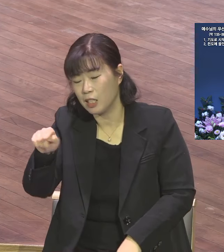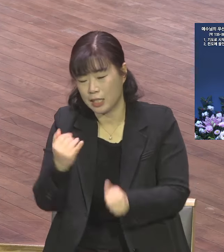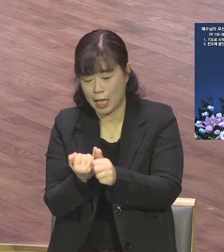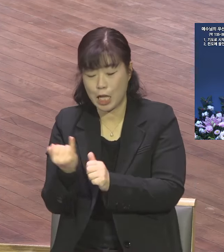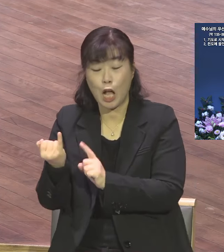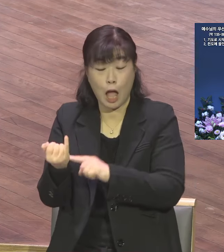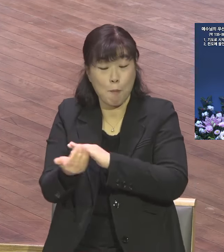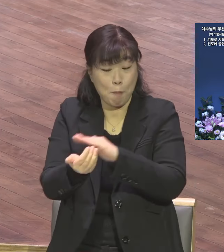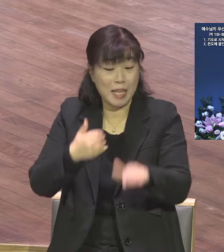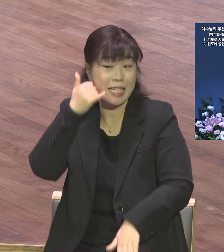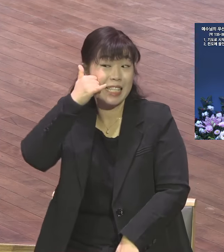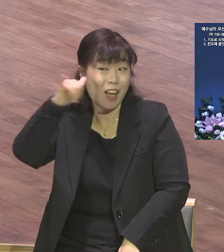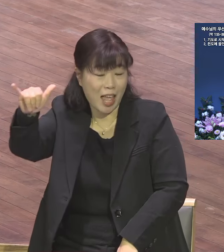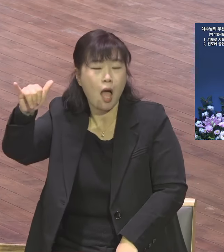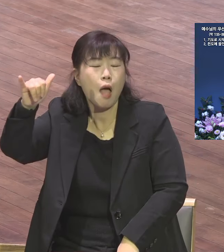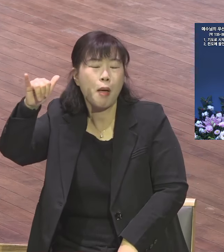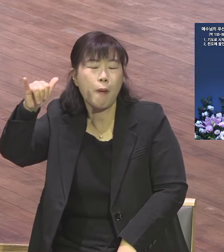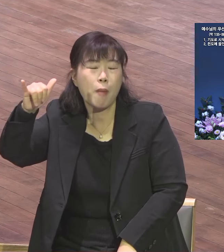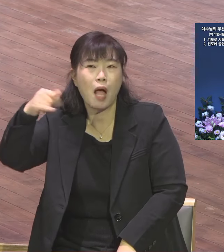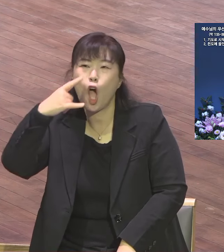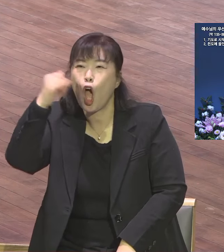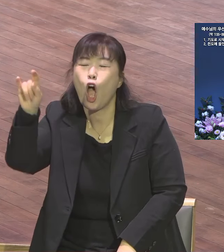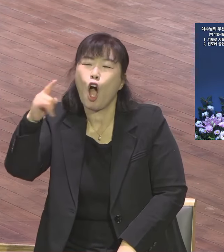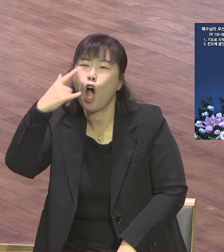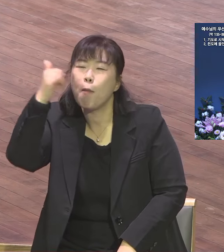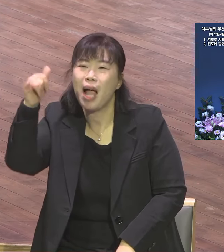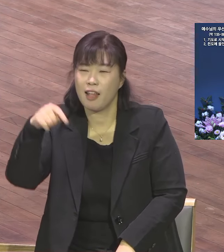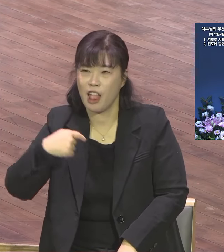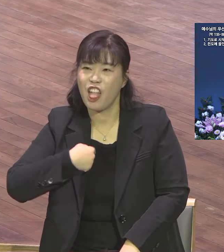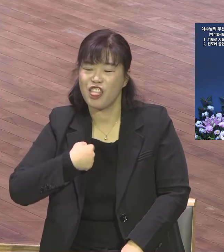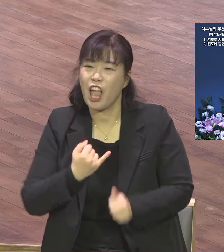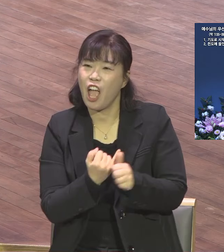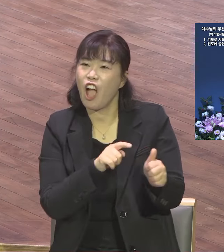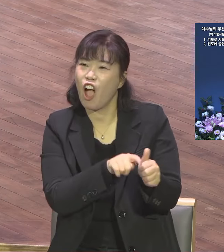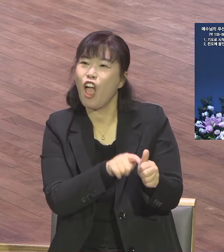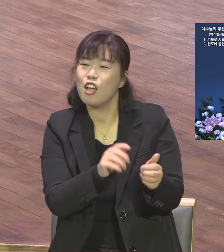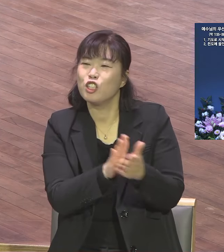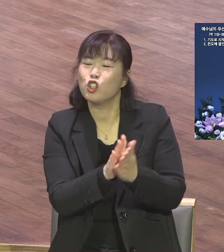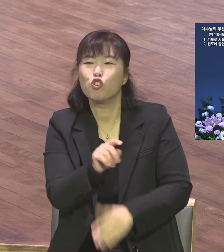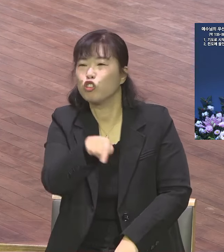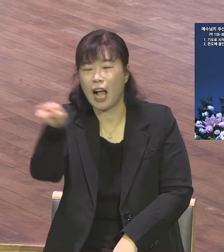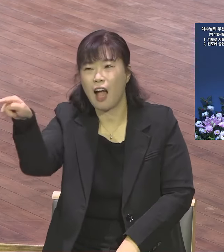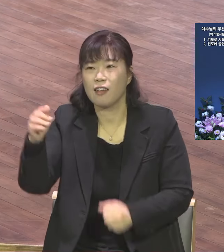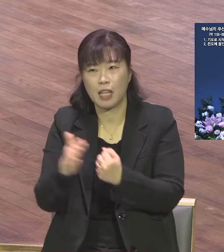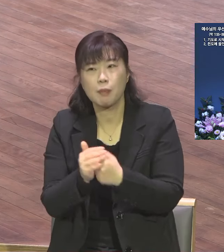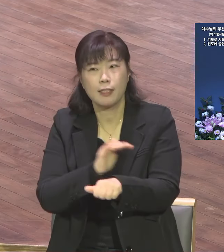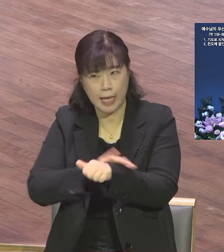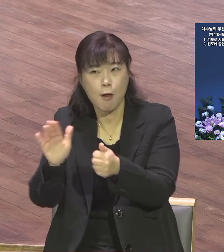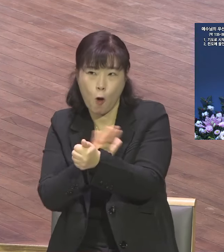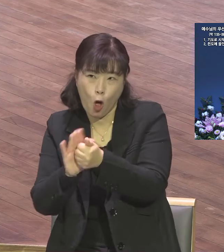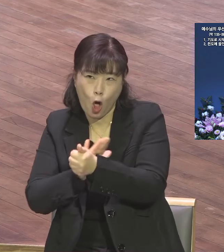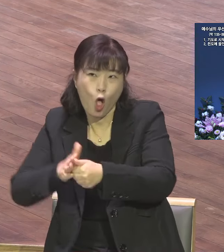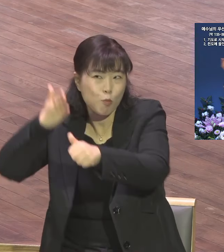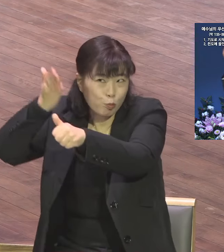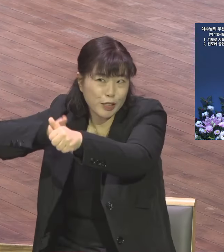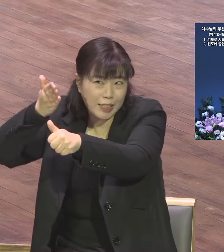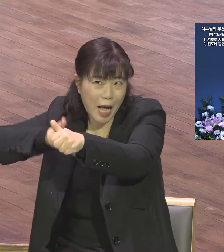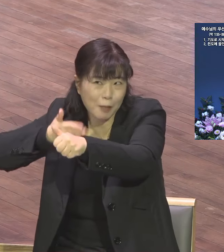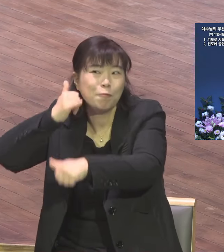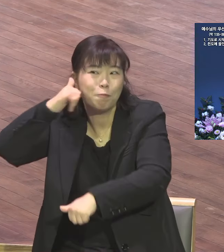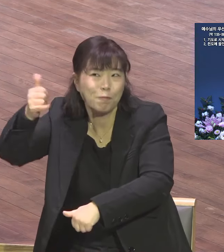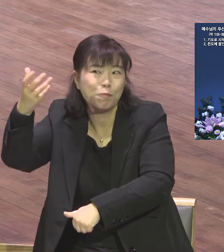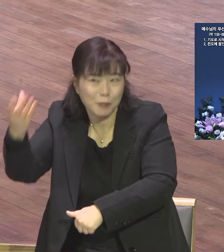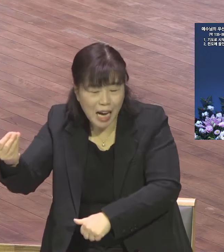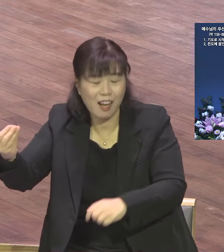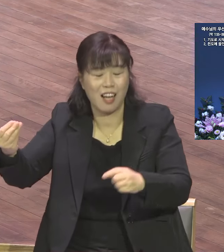좀 만나봐라고. 그래 중국집에서 만났대. 중국집 만나가지고 이 친구 내가 청년회 나갈 때 같이 버스 전도했던 전도